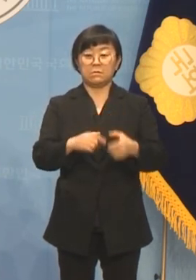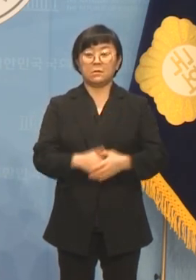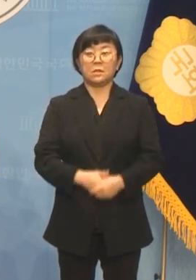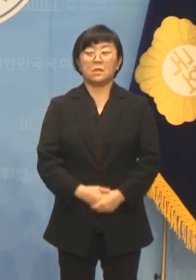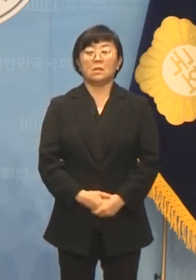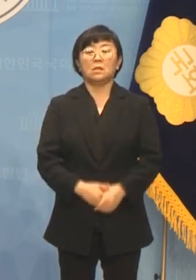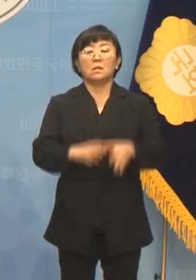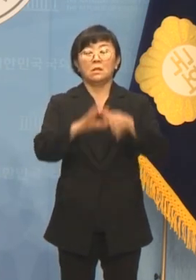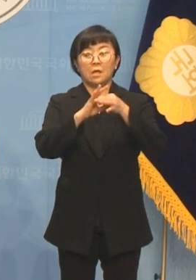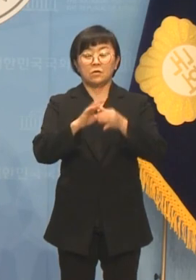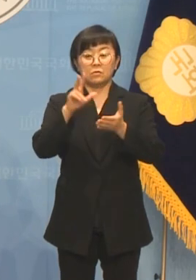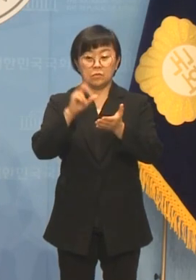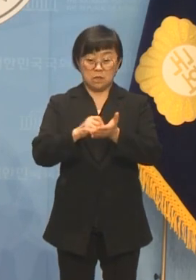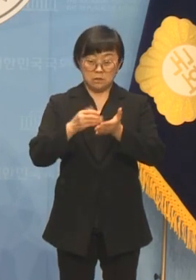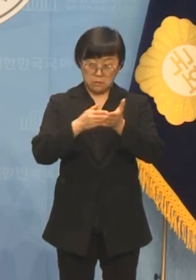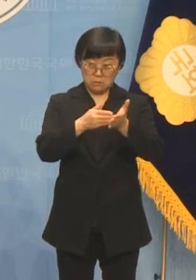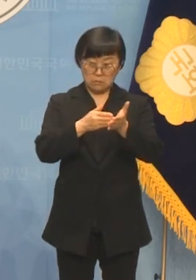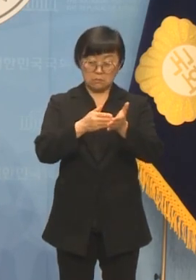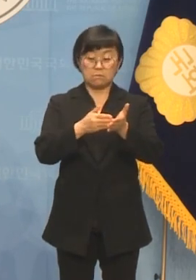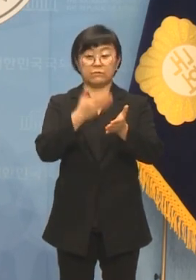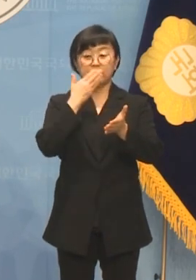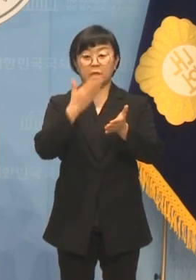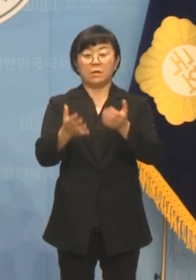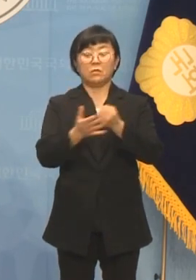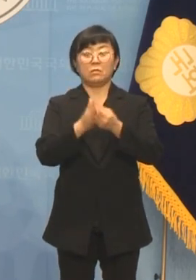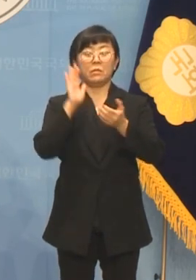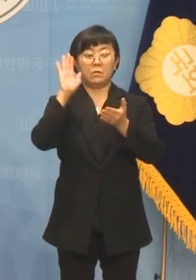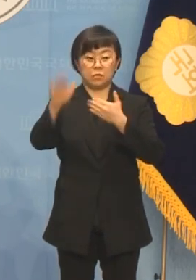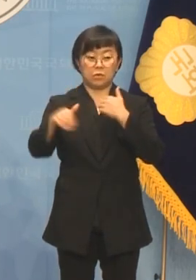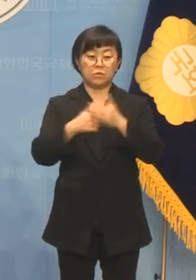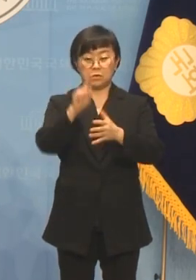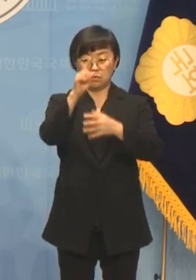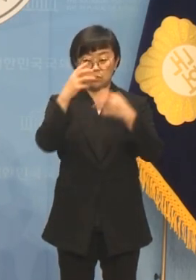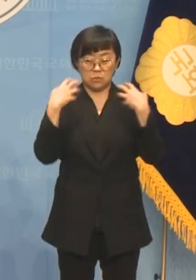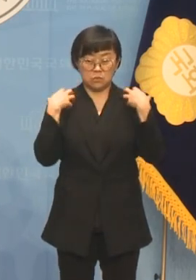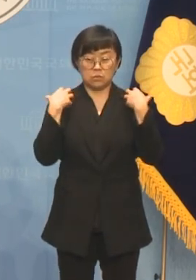제가 계속해서 문제 제기를 할 것이고 또 정부와